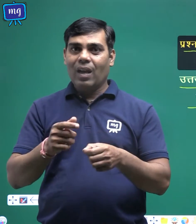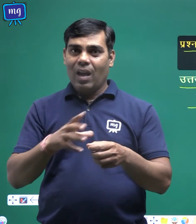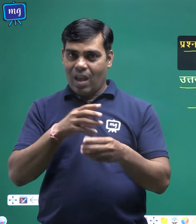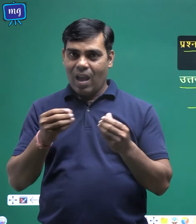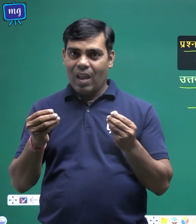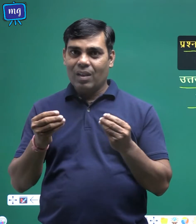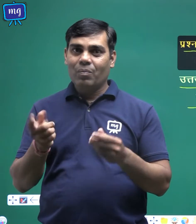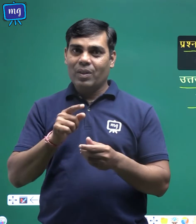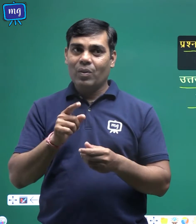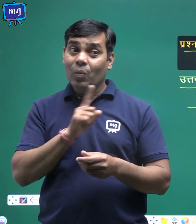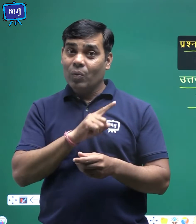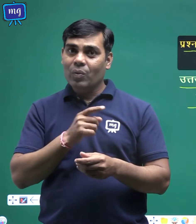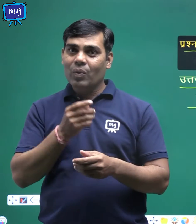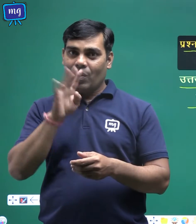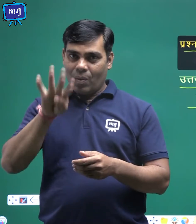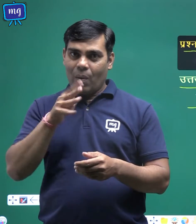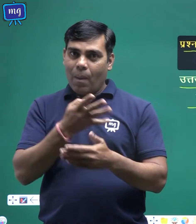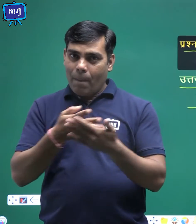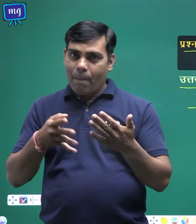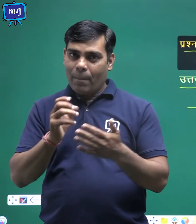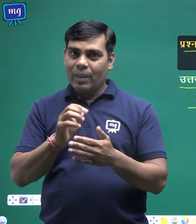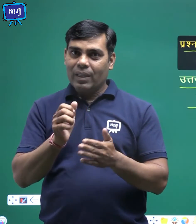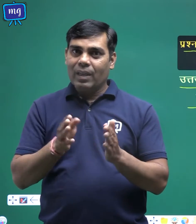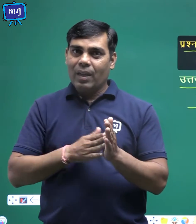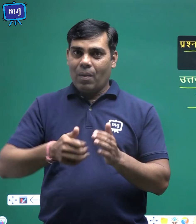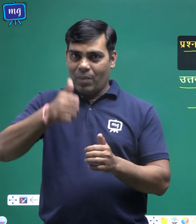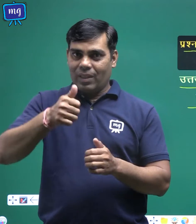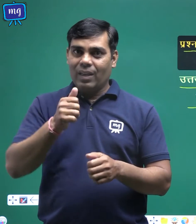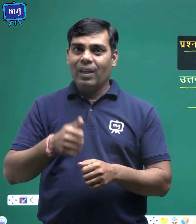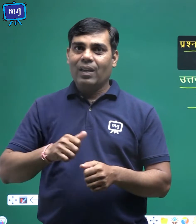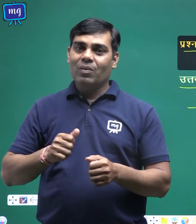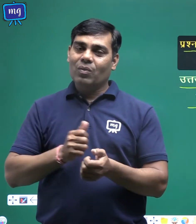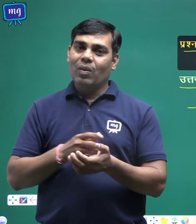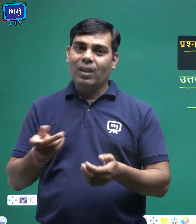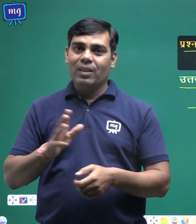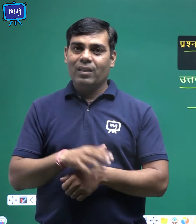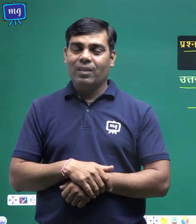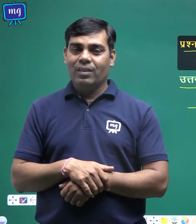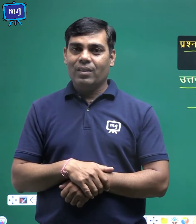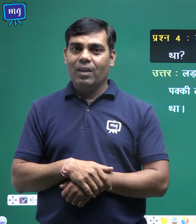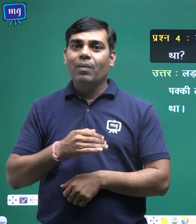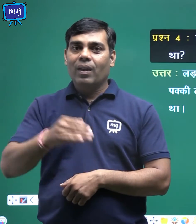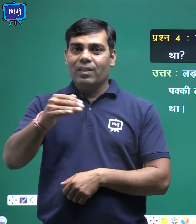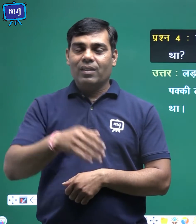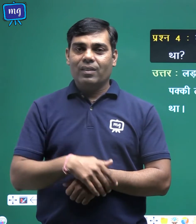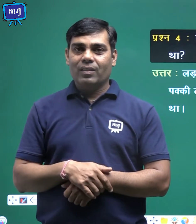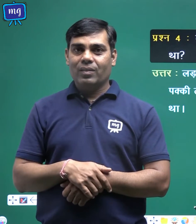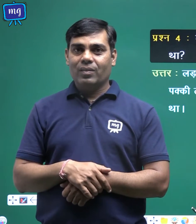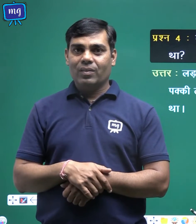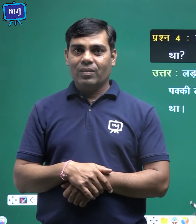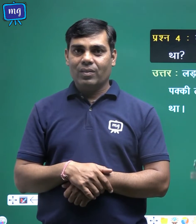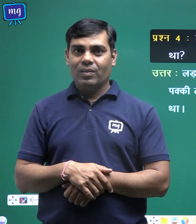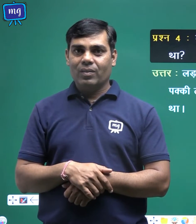उस बंदी मंत्री ने हल किया था। अब हम आगे चलते हैं।